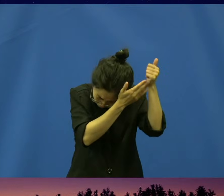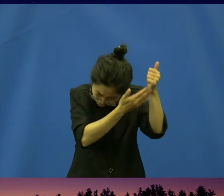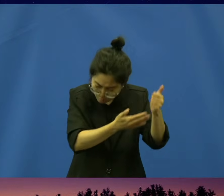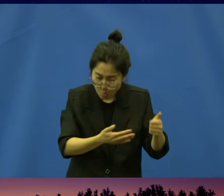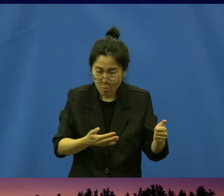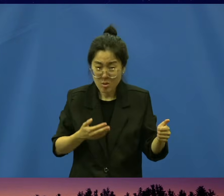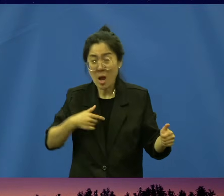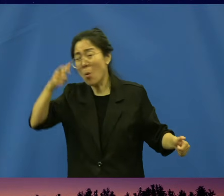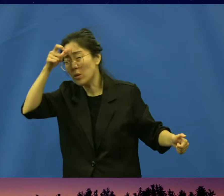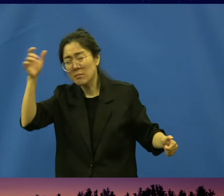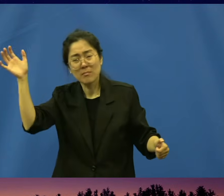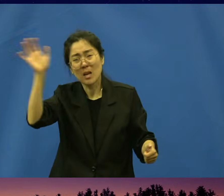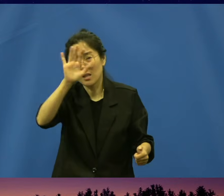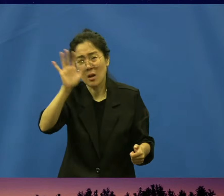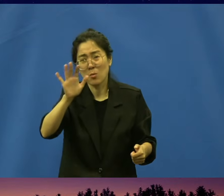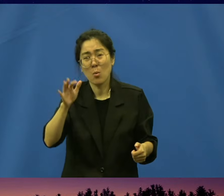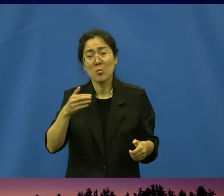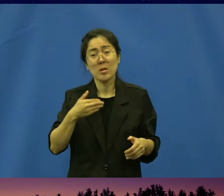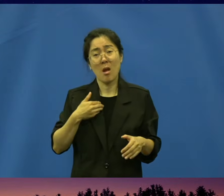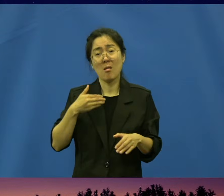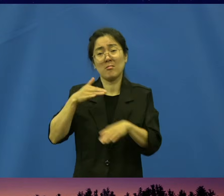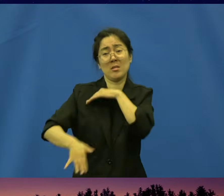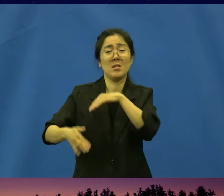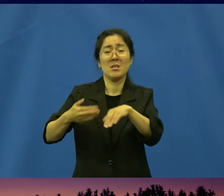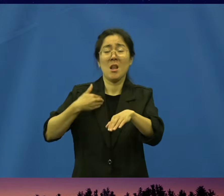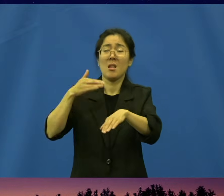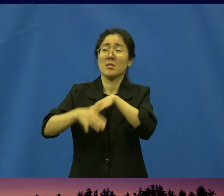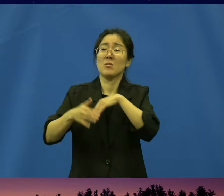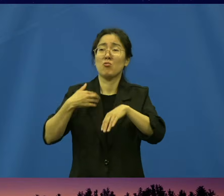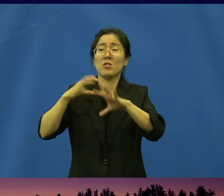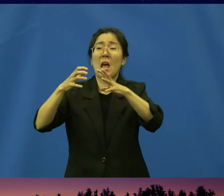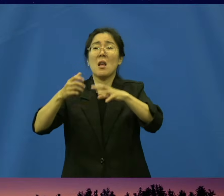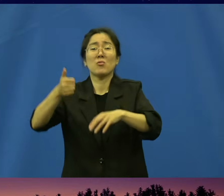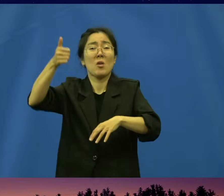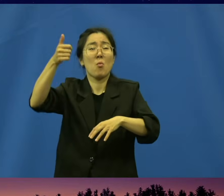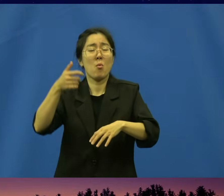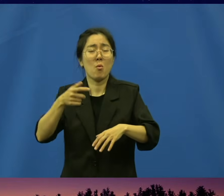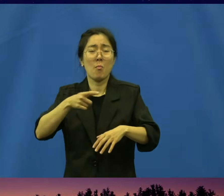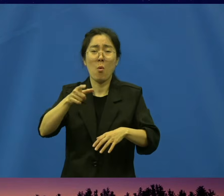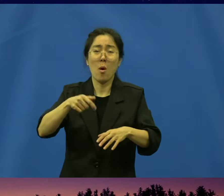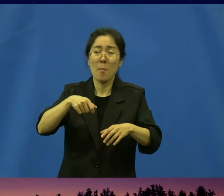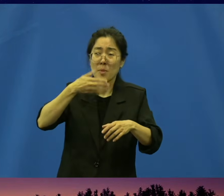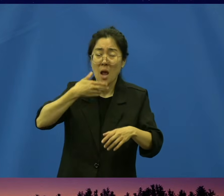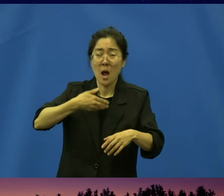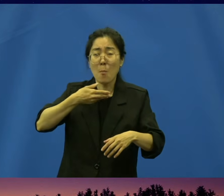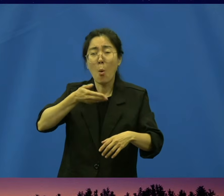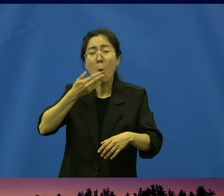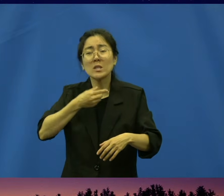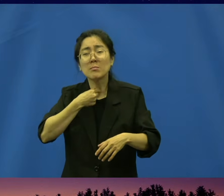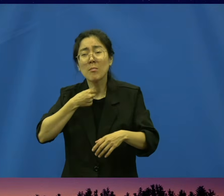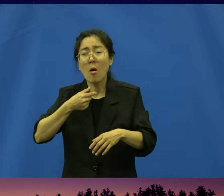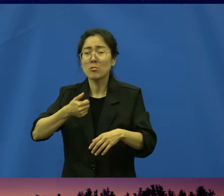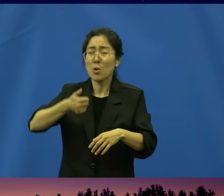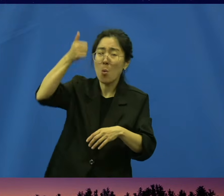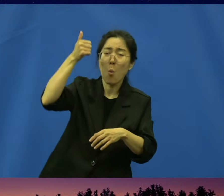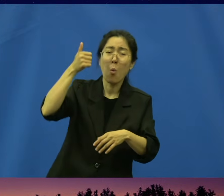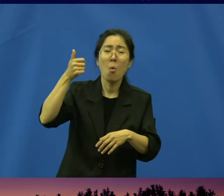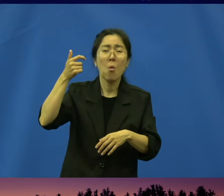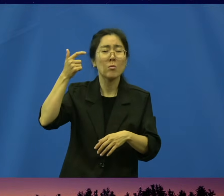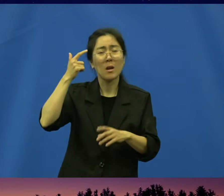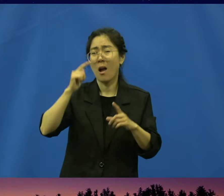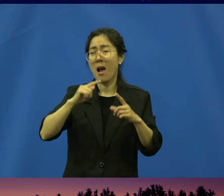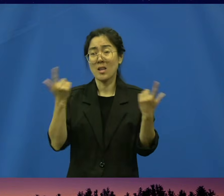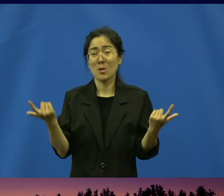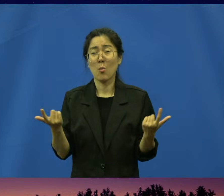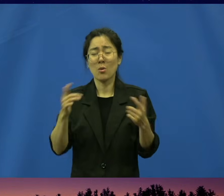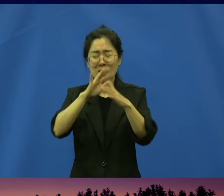선호하는 교리와 문화와 음식과 언어를 내려놓고 우리는 살아가려고 노력을 이제